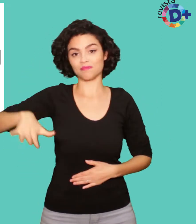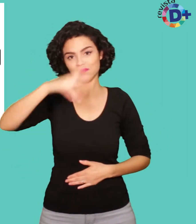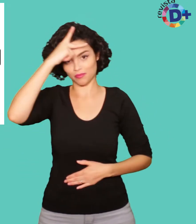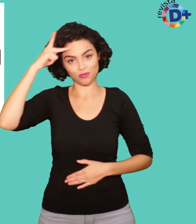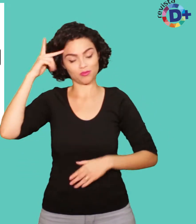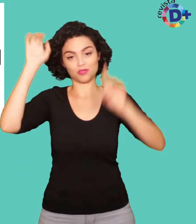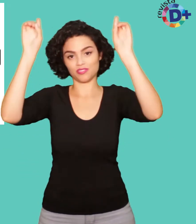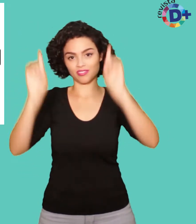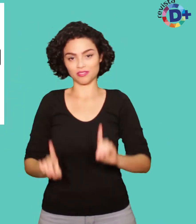deficiência